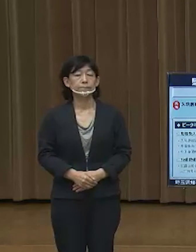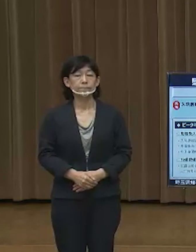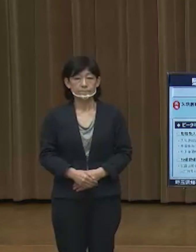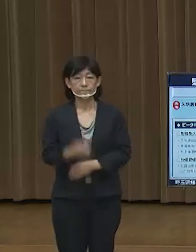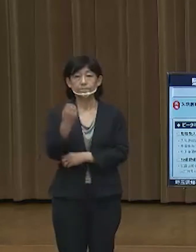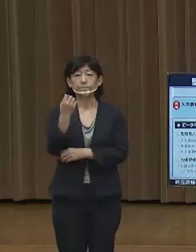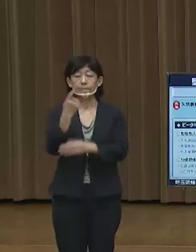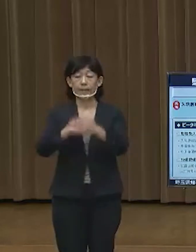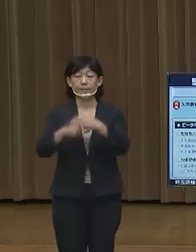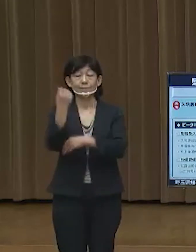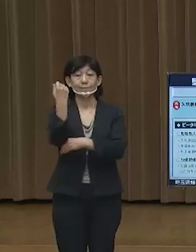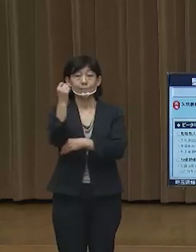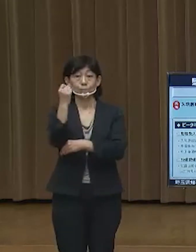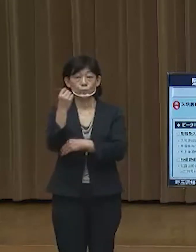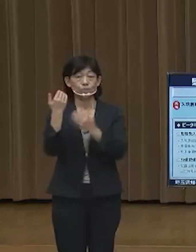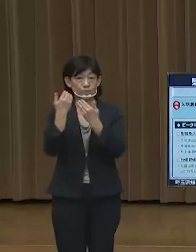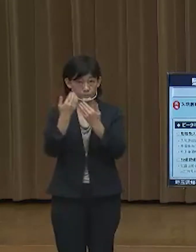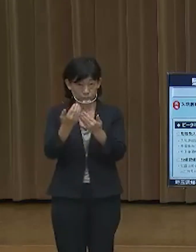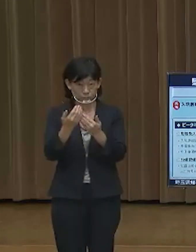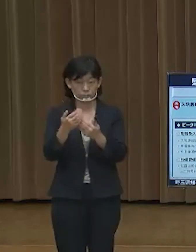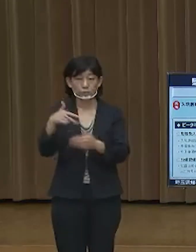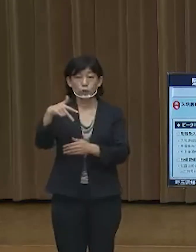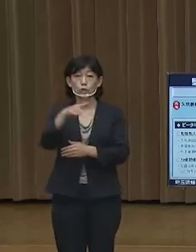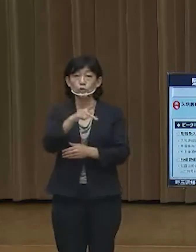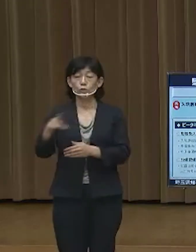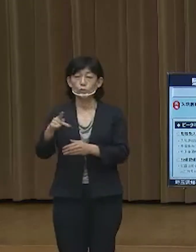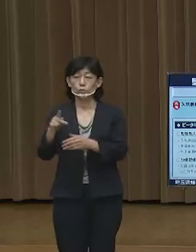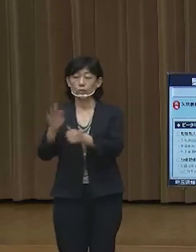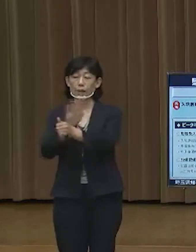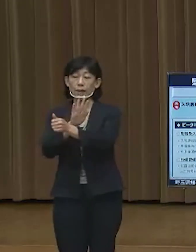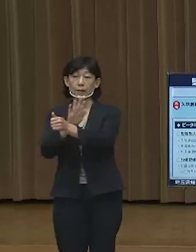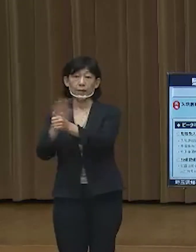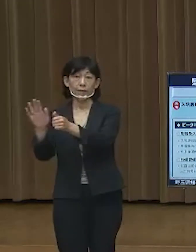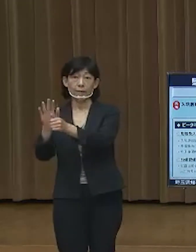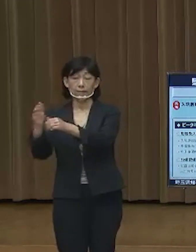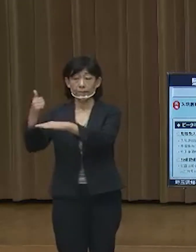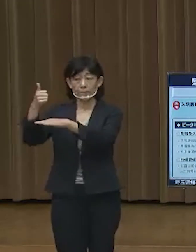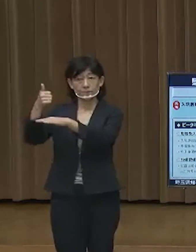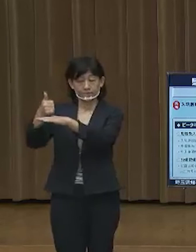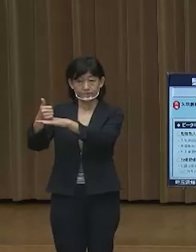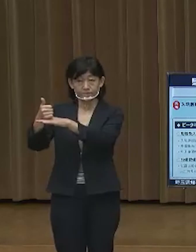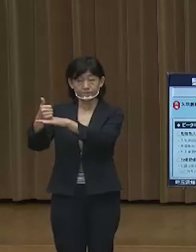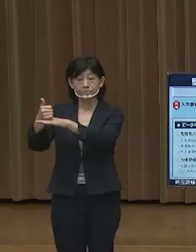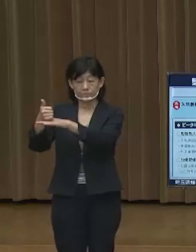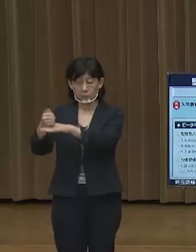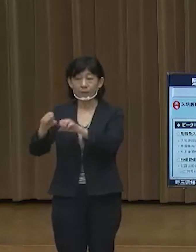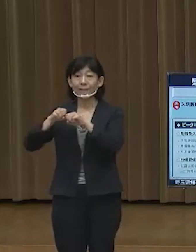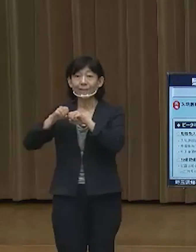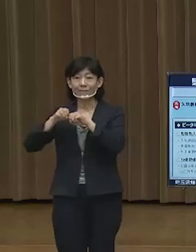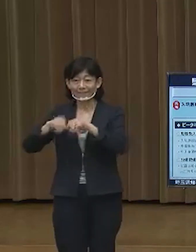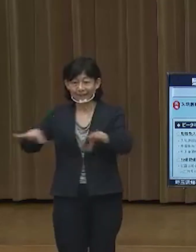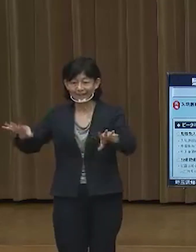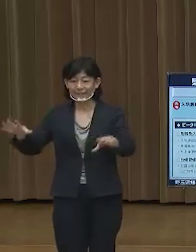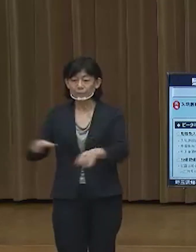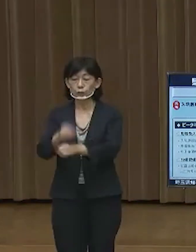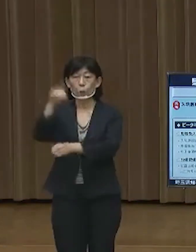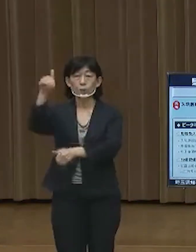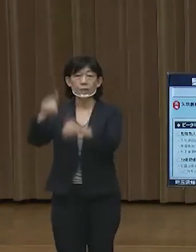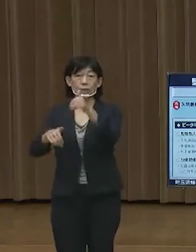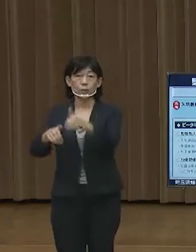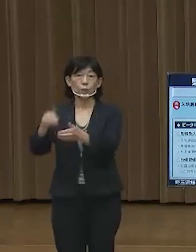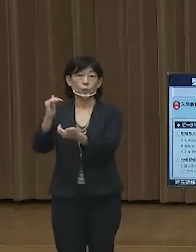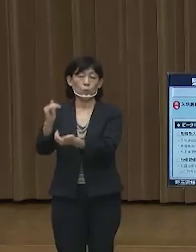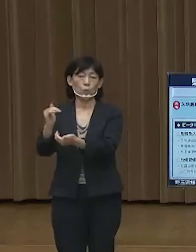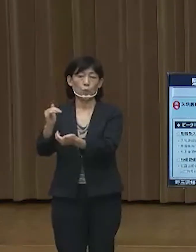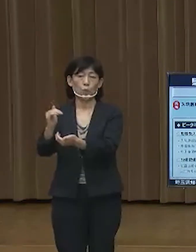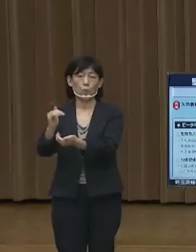朝日新聞の梅沢です。菅政権に関する問題でもあるんですが、解散総選挙のことについて